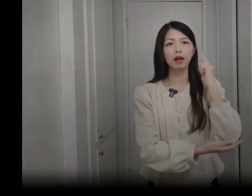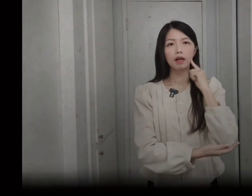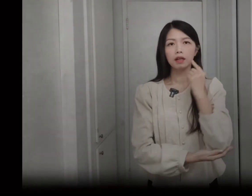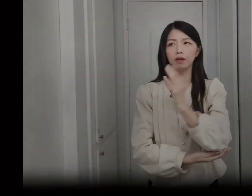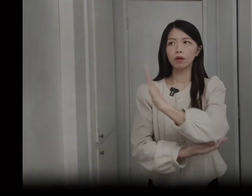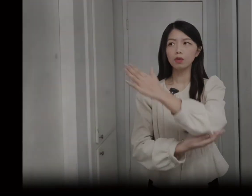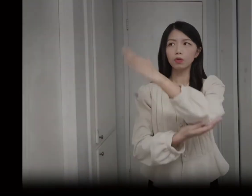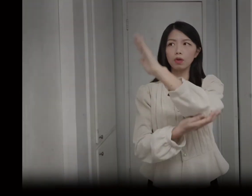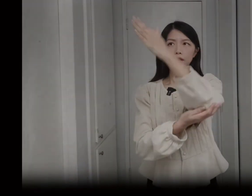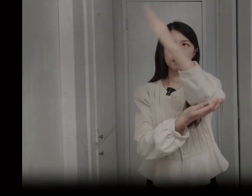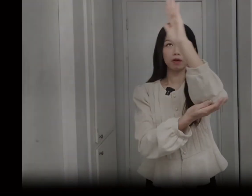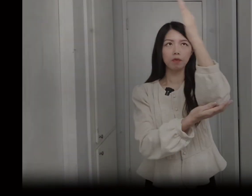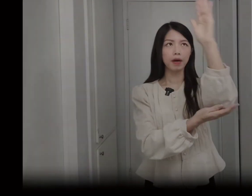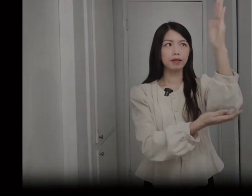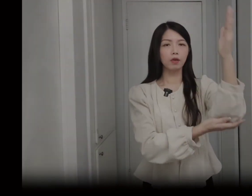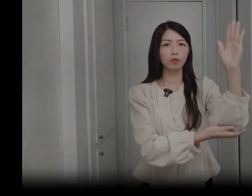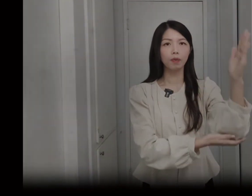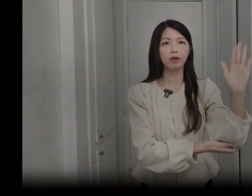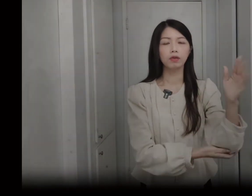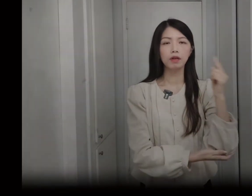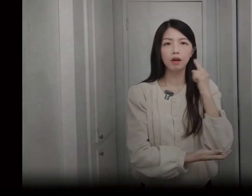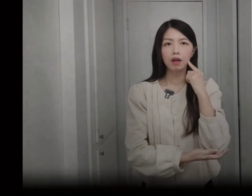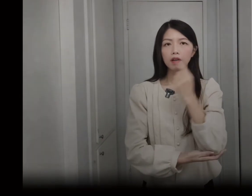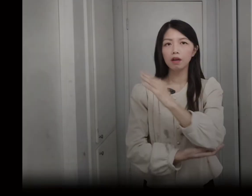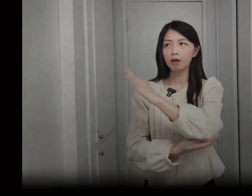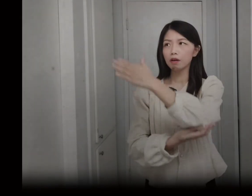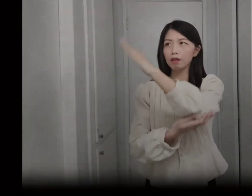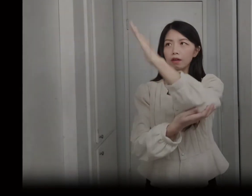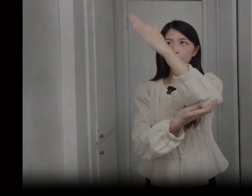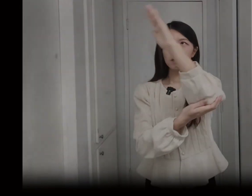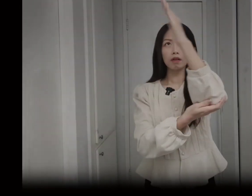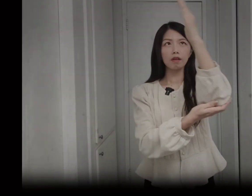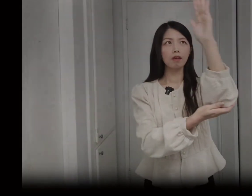게 아니라 이렇게 손을 돌려서 했어요. 그럼 박자가 어느 정도 맞거든요.